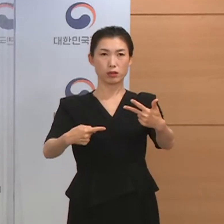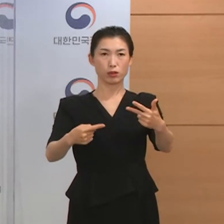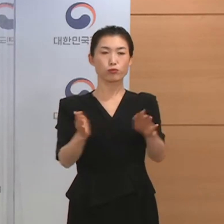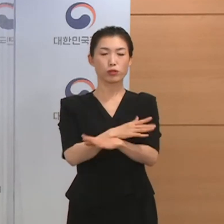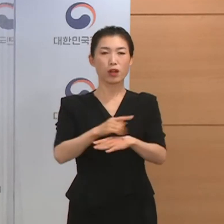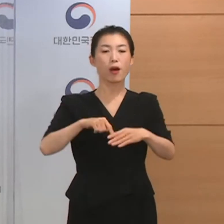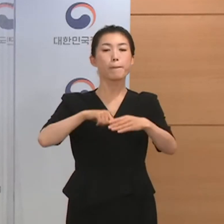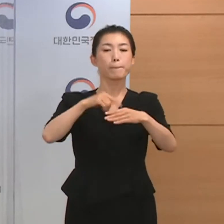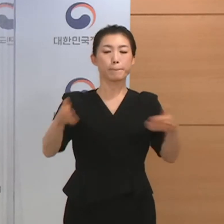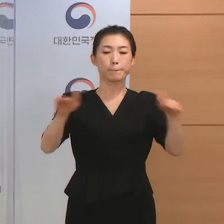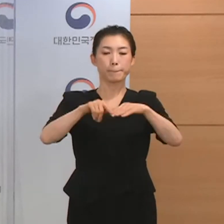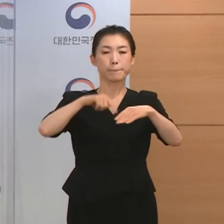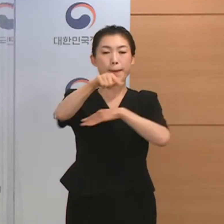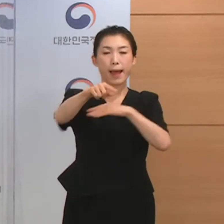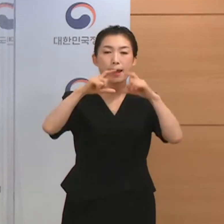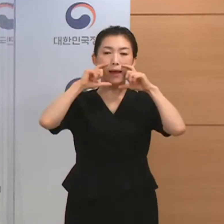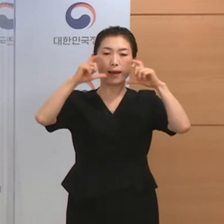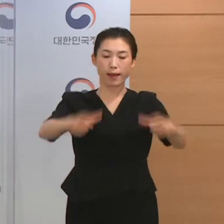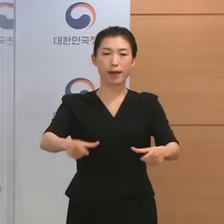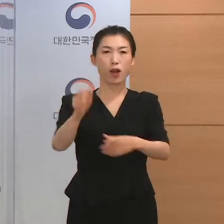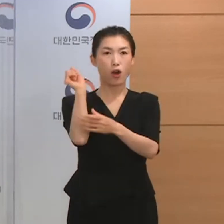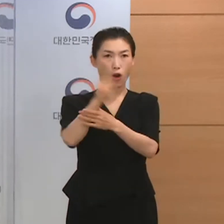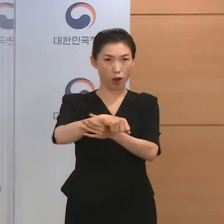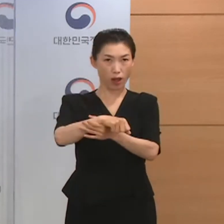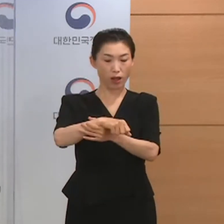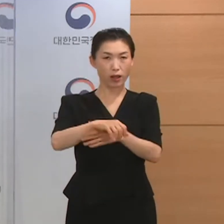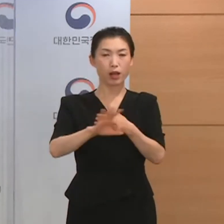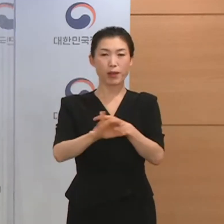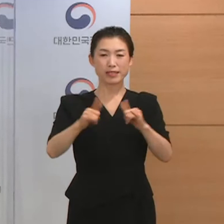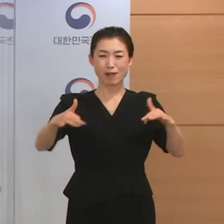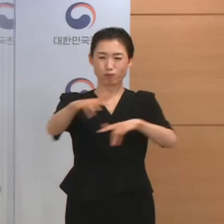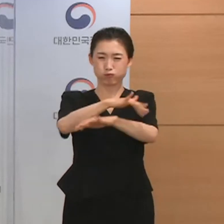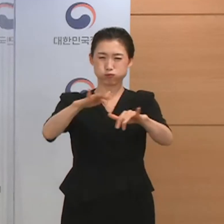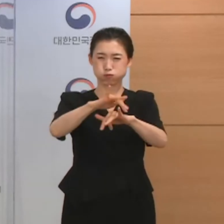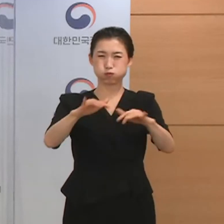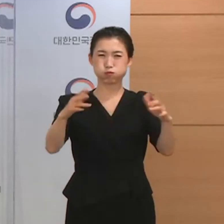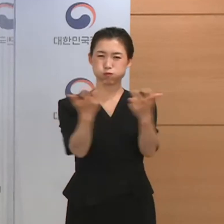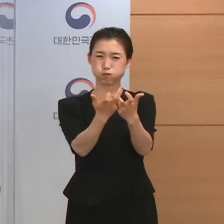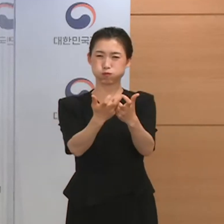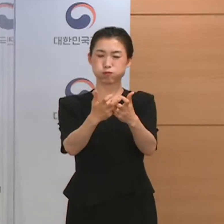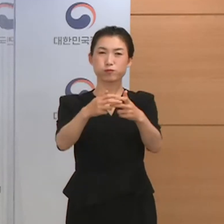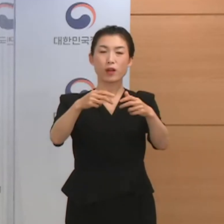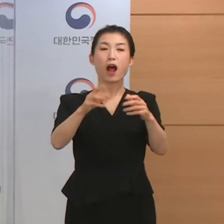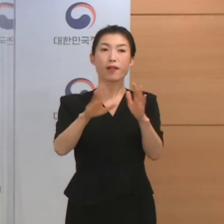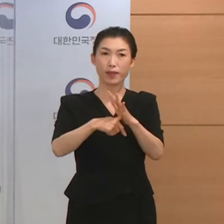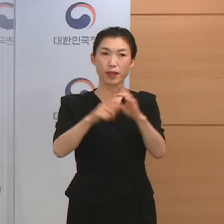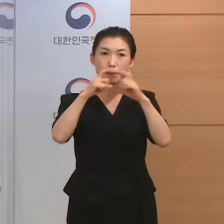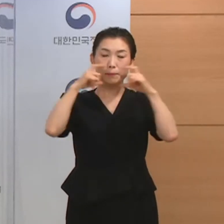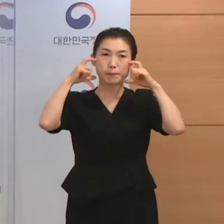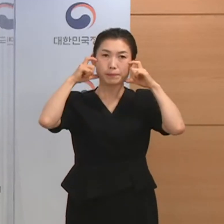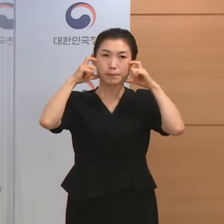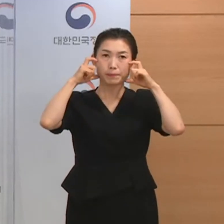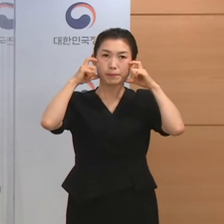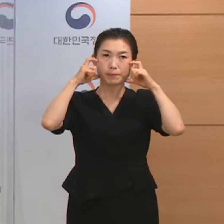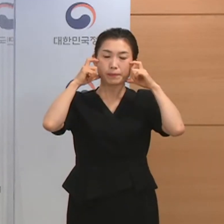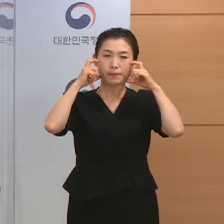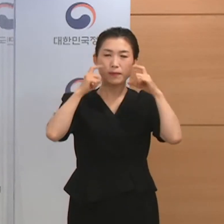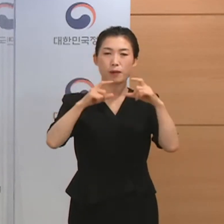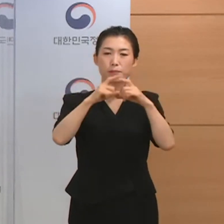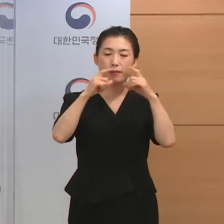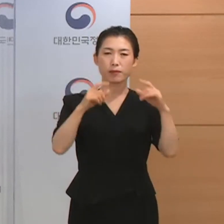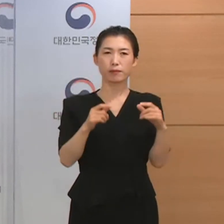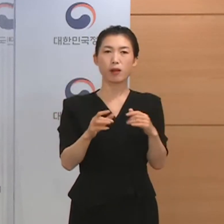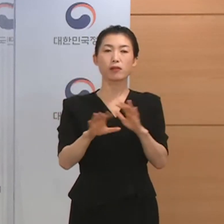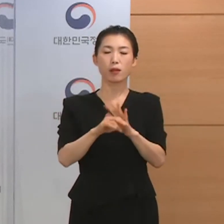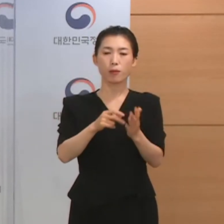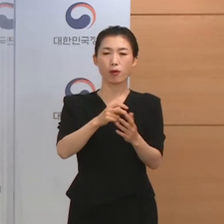착용 의무를 해제하고 다수가 모이는 집회, 행사의 경우 마스크 착용 의무화만 유지된다면